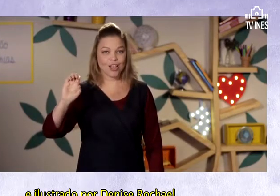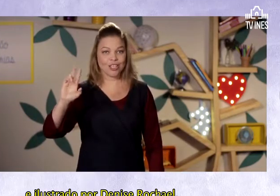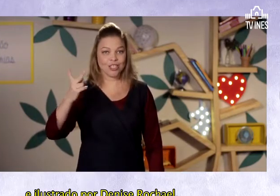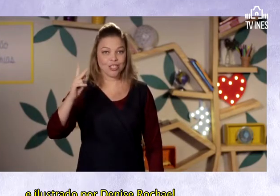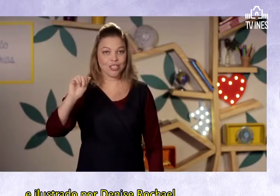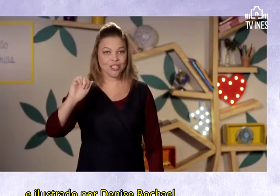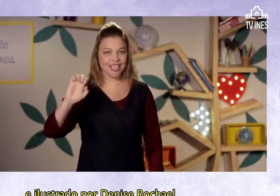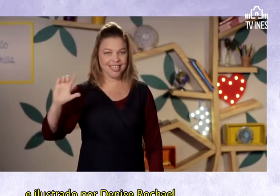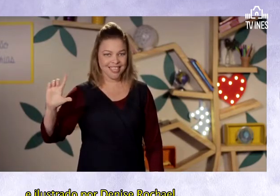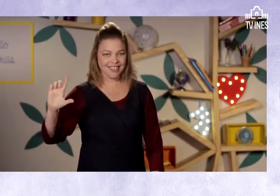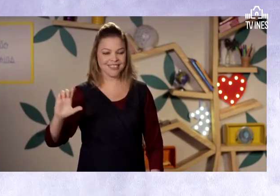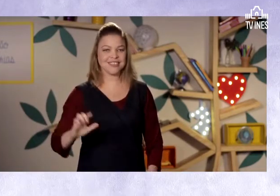Rockel.